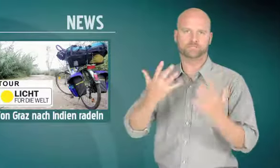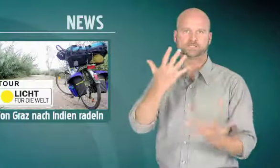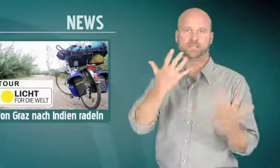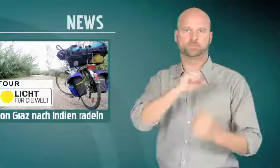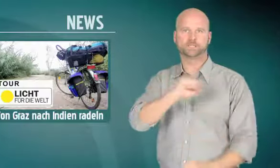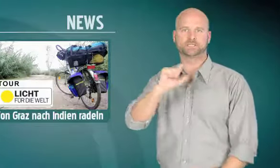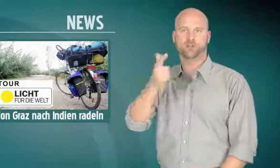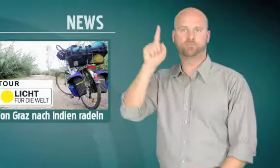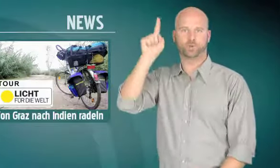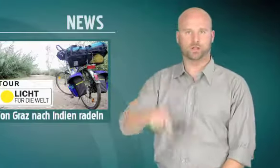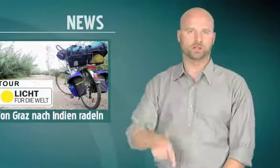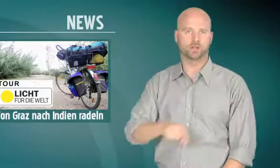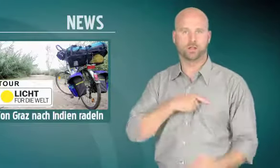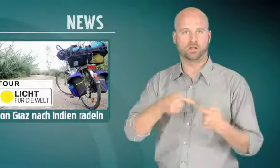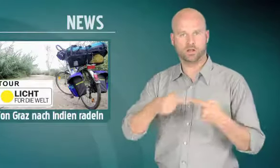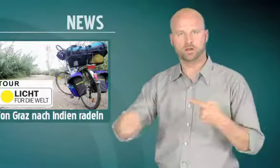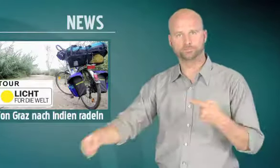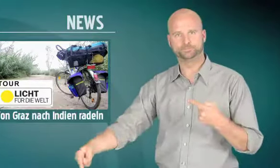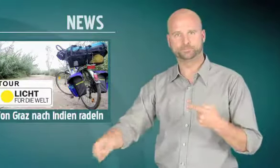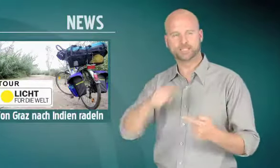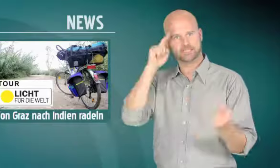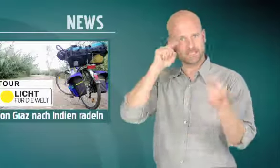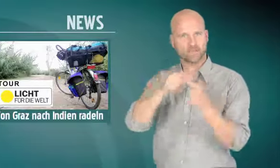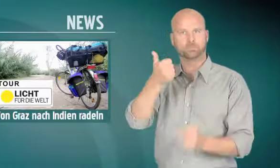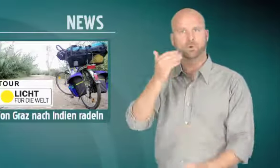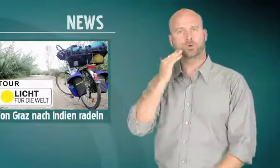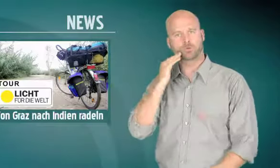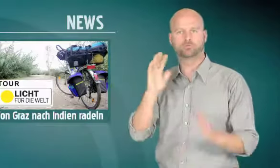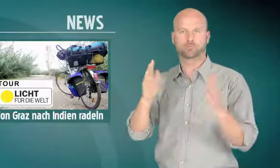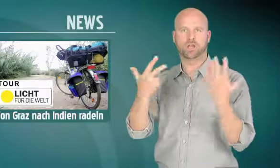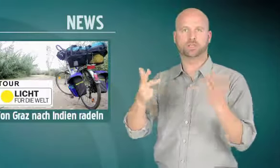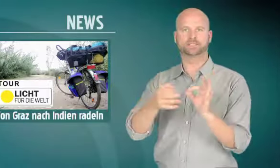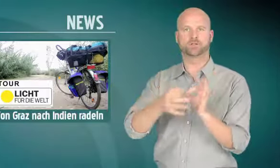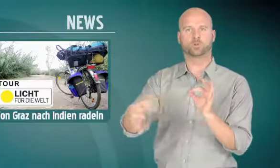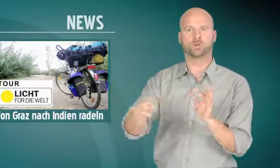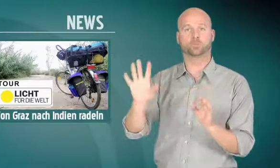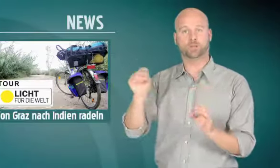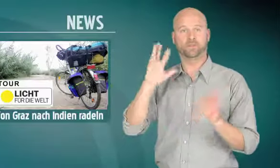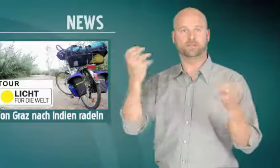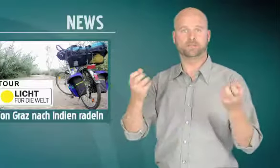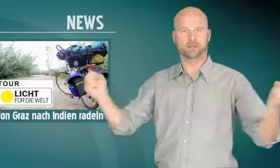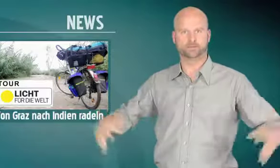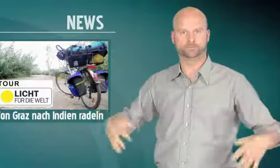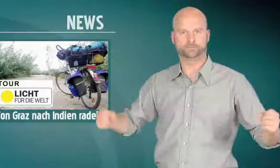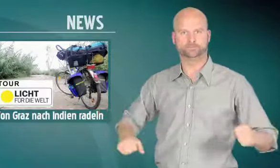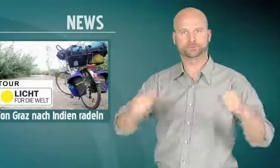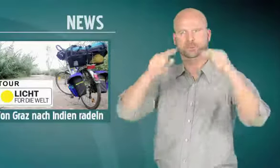bis 12 Monate. Sie möchten mit ihren vollbeladenen Velotaschen eine tägliche Strecke von 80 Kilometern